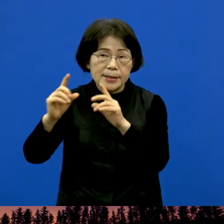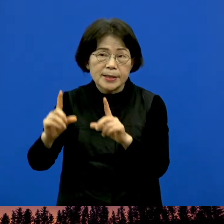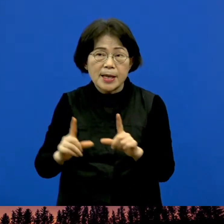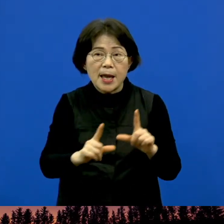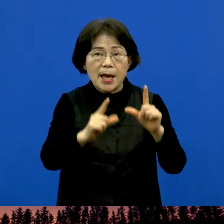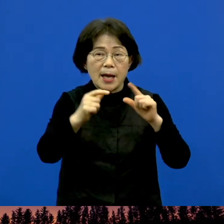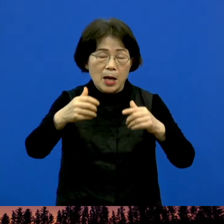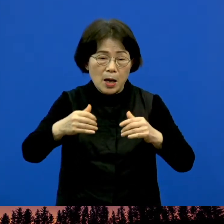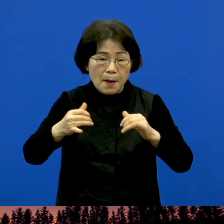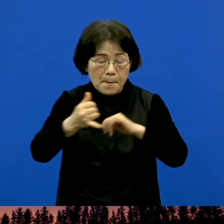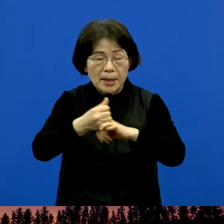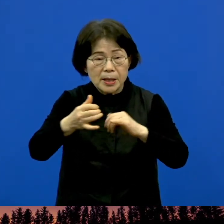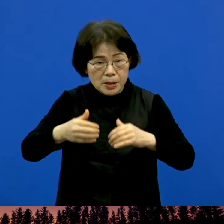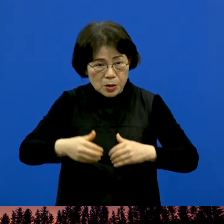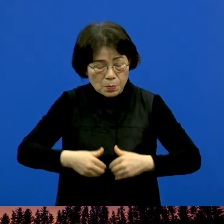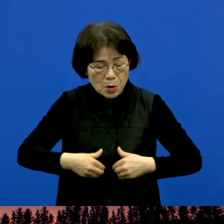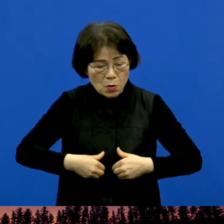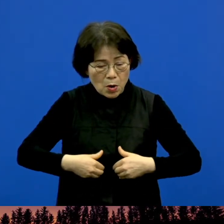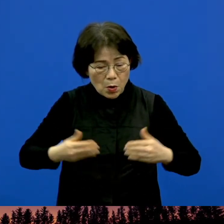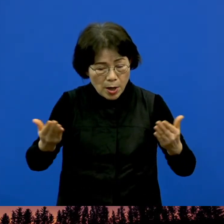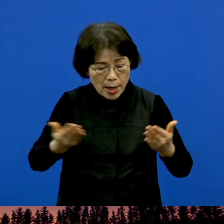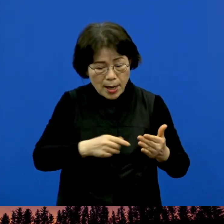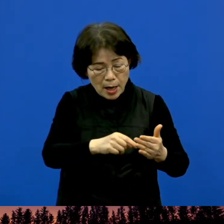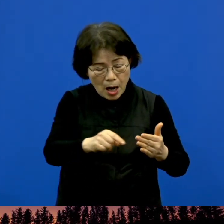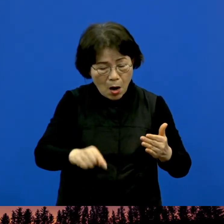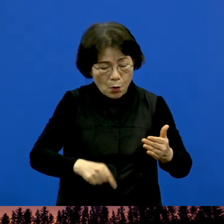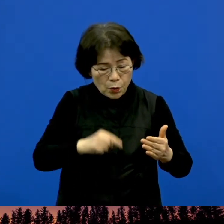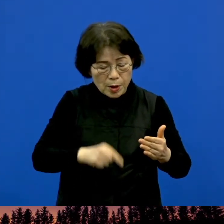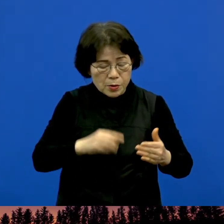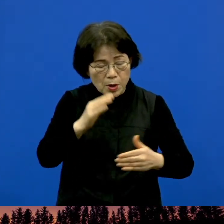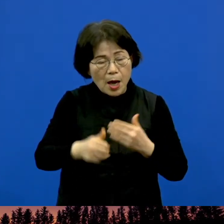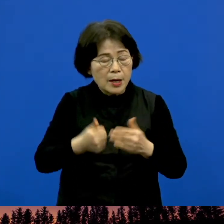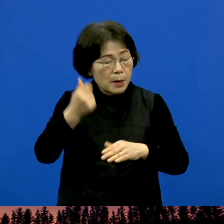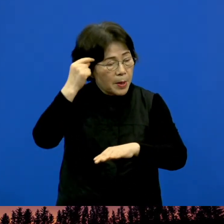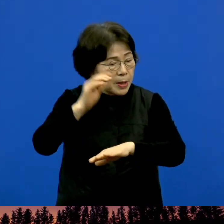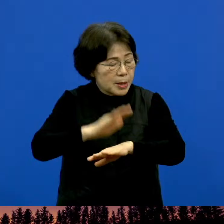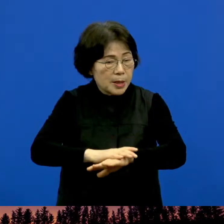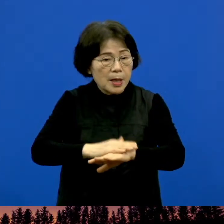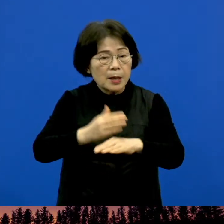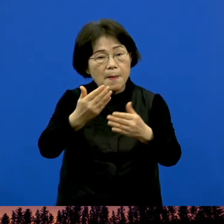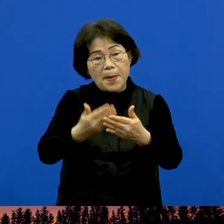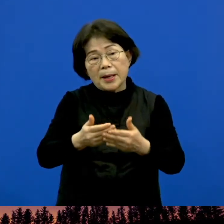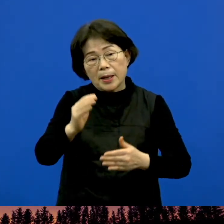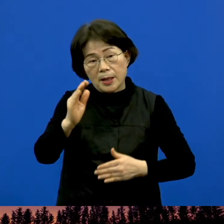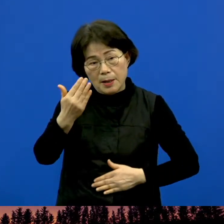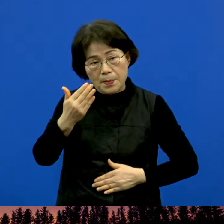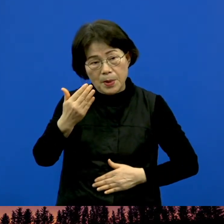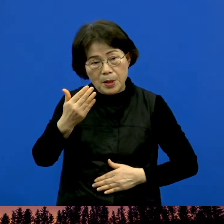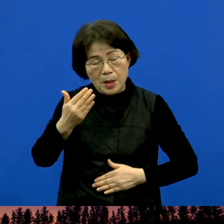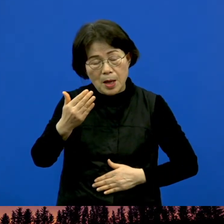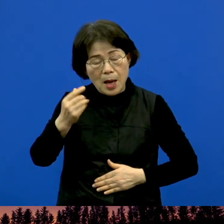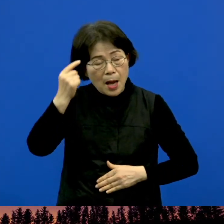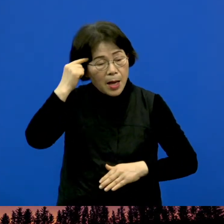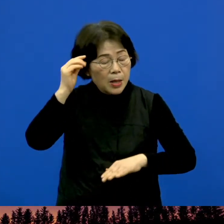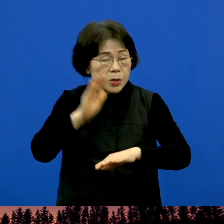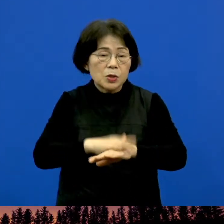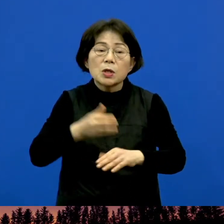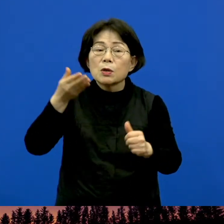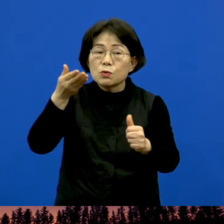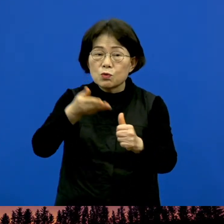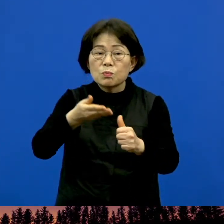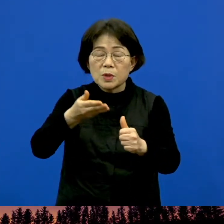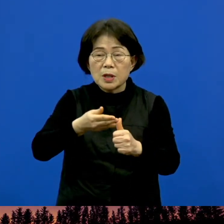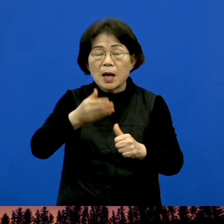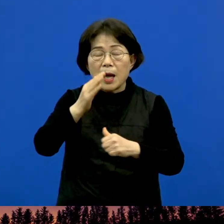우리의 직업의 영역 속에서도 하나님의 지혜를 얻어요. 안 주실 리가 없어요. 제가 안 주실 리가